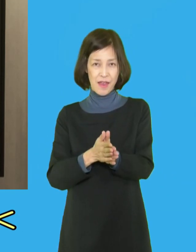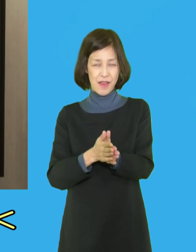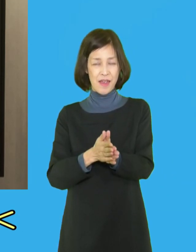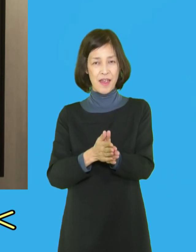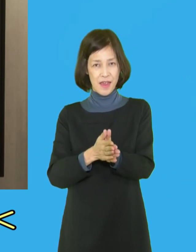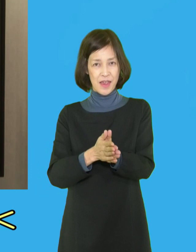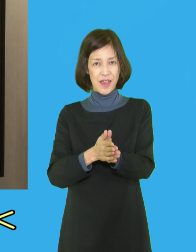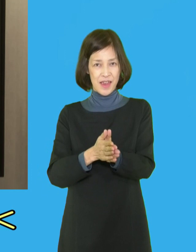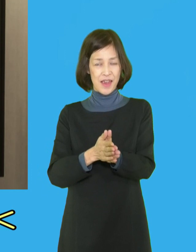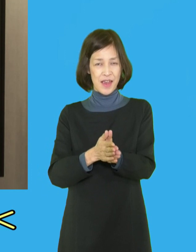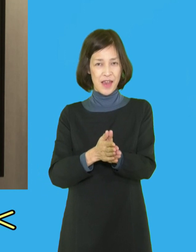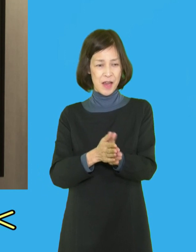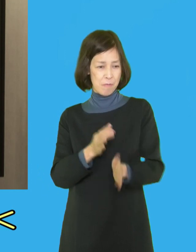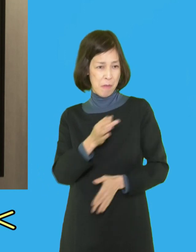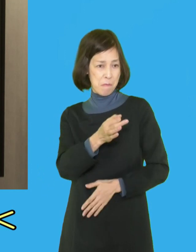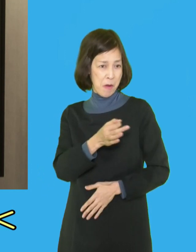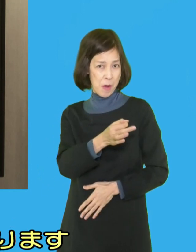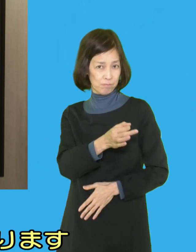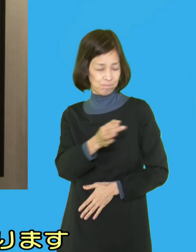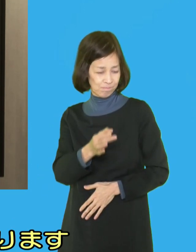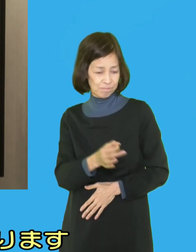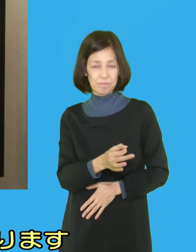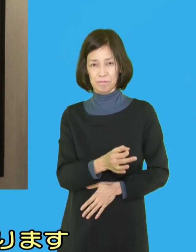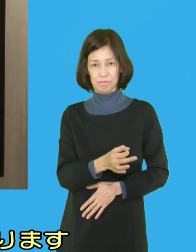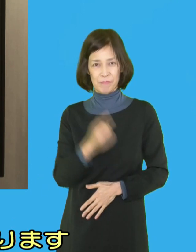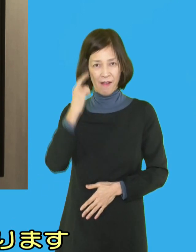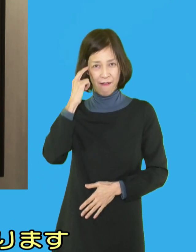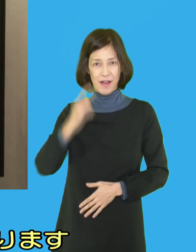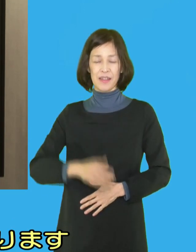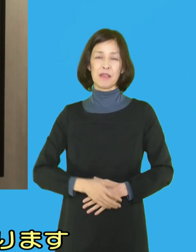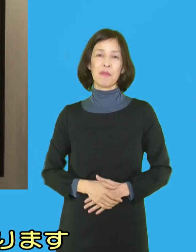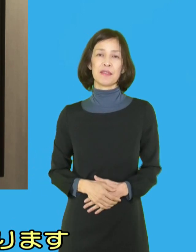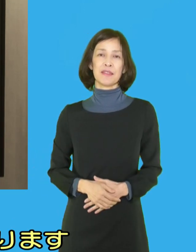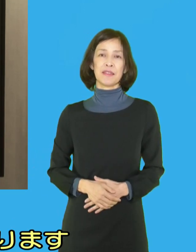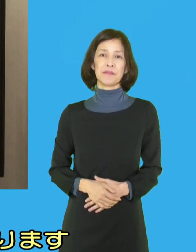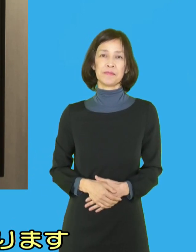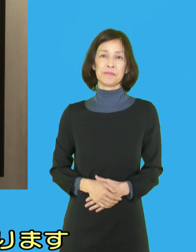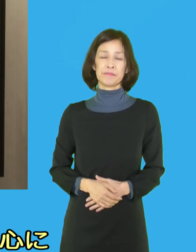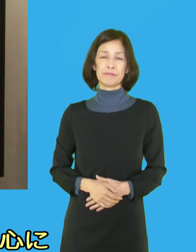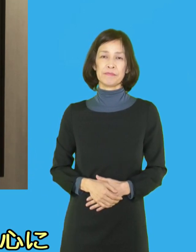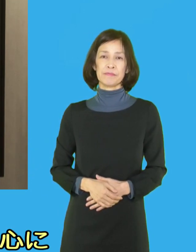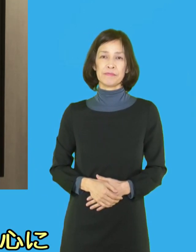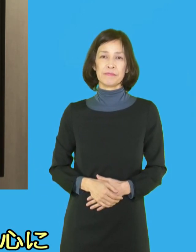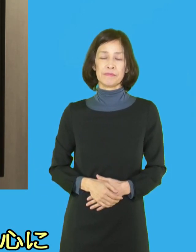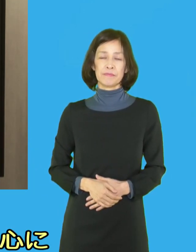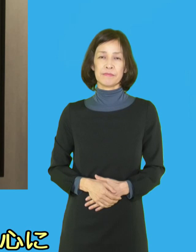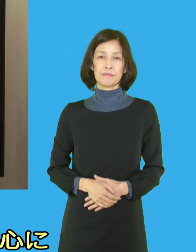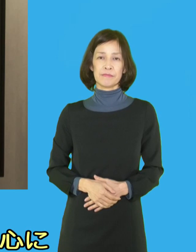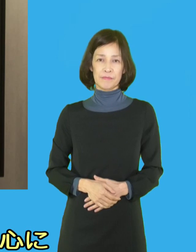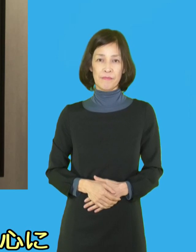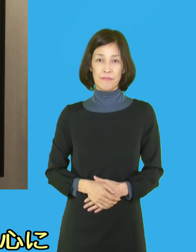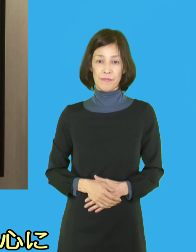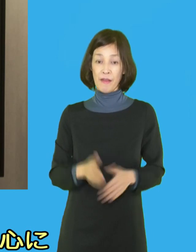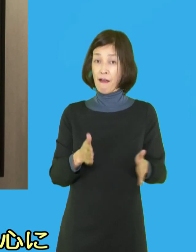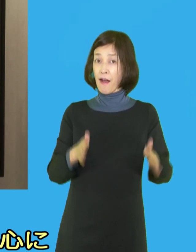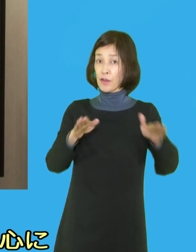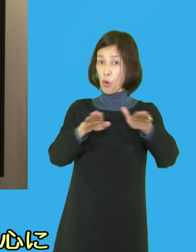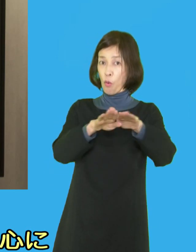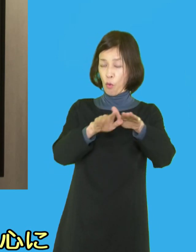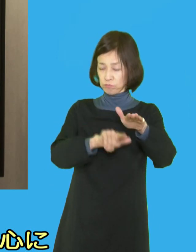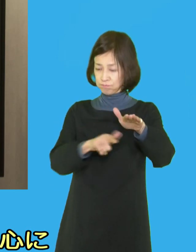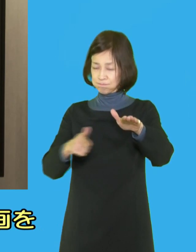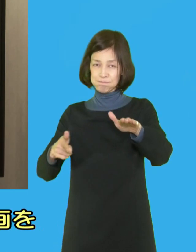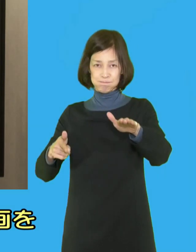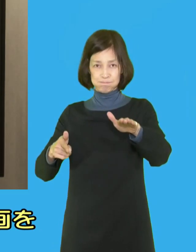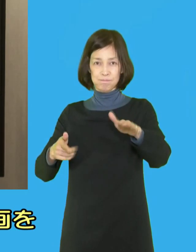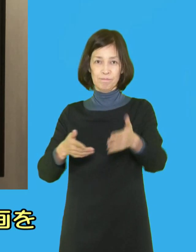出が少なく実施できるようなことをこれから検討してまいります。まあ、今ハード面特にハード面を中